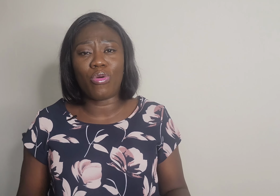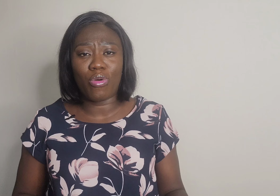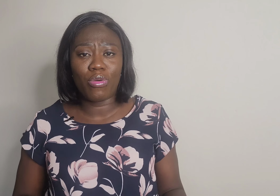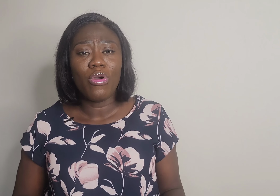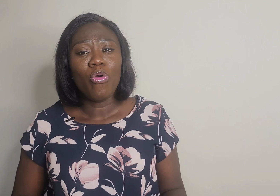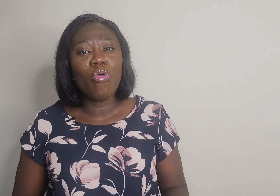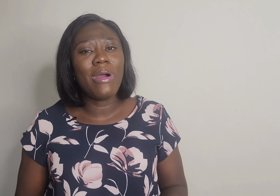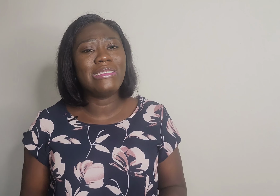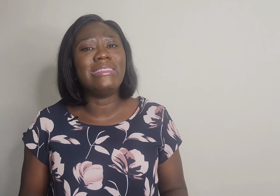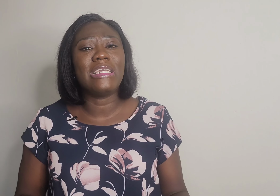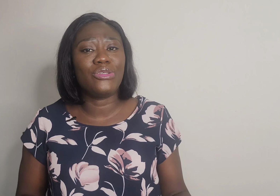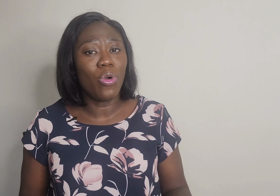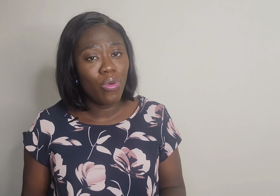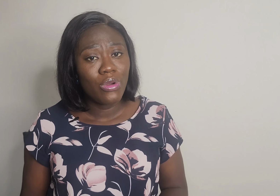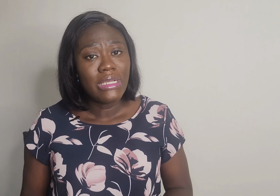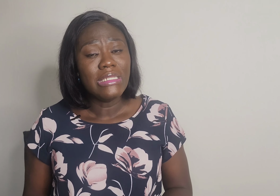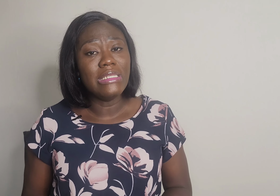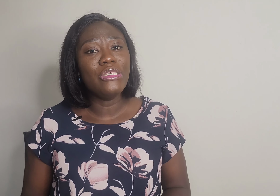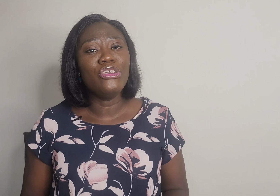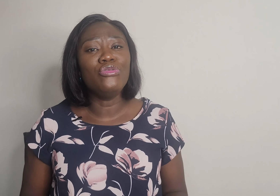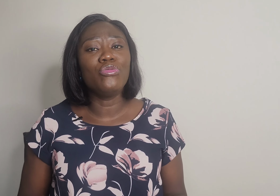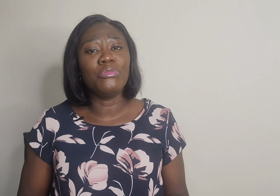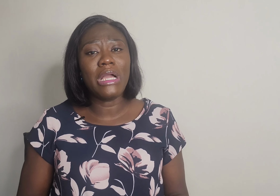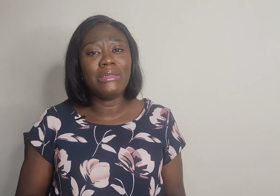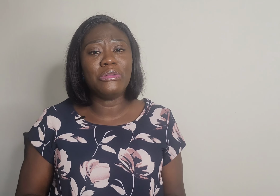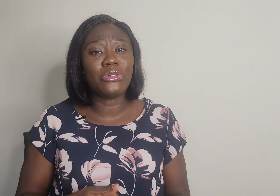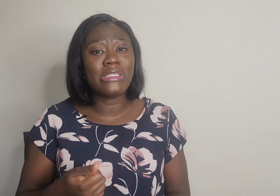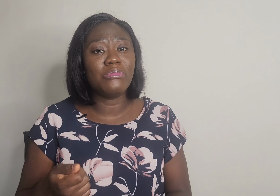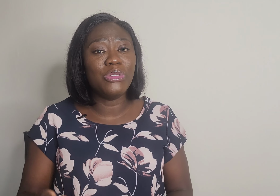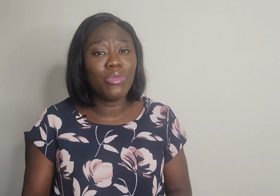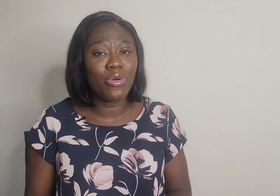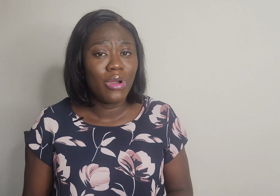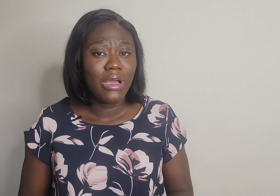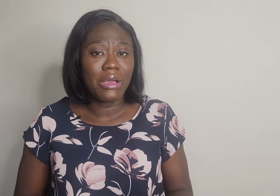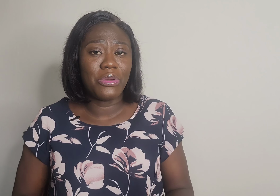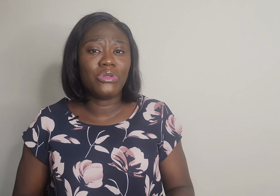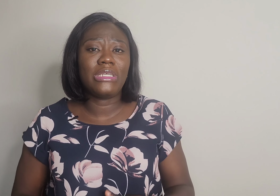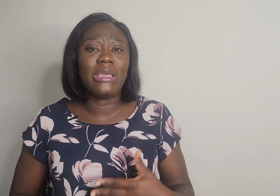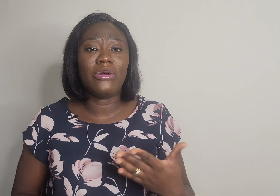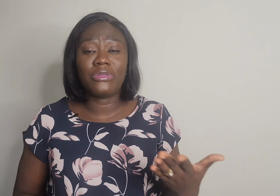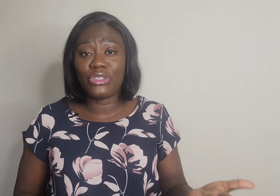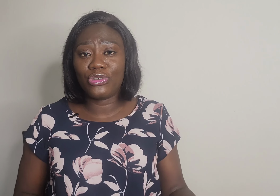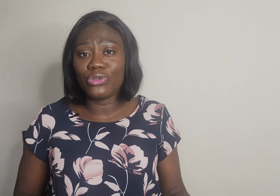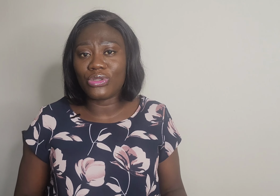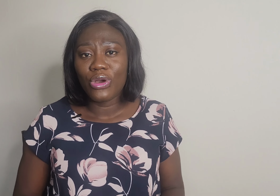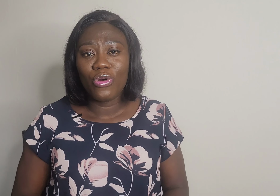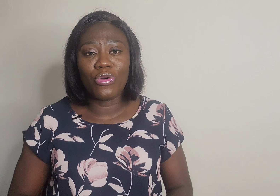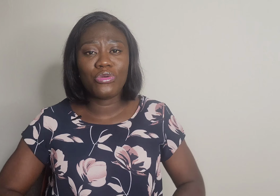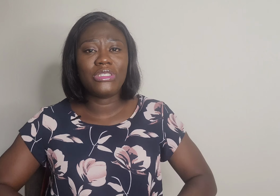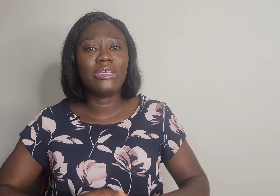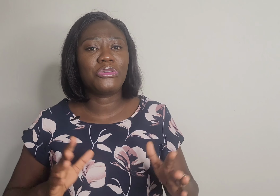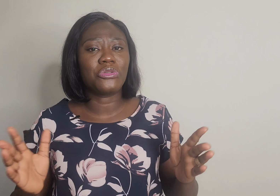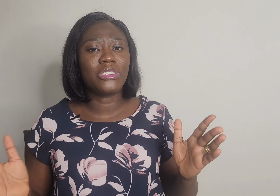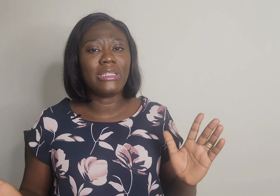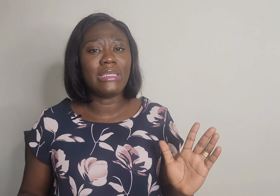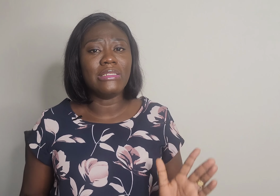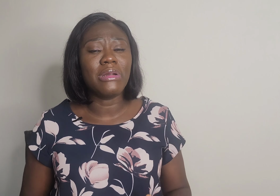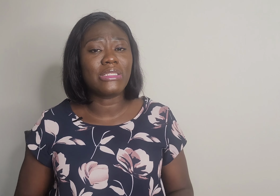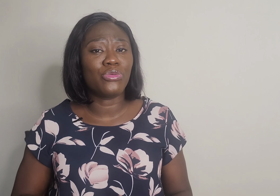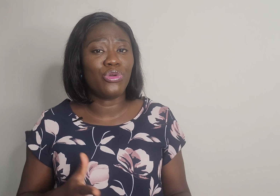ẹ̀kọ̀ọ̀kan ó máa ń jẹyọ ní inú pé ibi tó ti ń bímọ àbí kó jẹ́ health issues or kó jẹ́ issue tó ṣẹlẹ̀ nígbà tí wọ́n